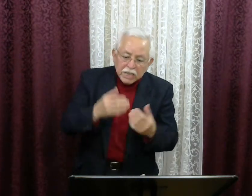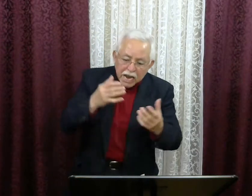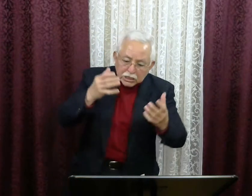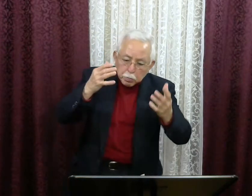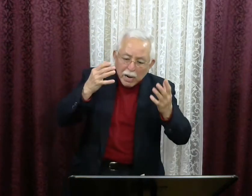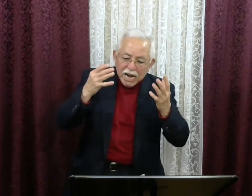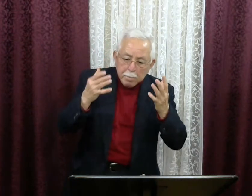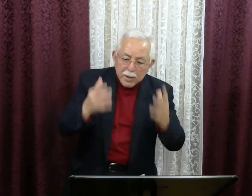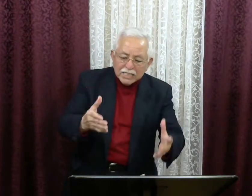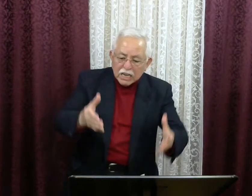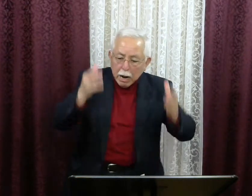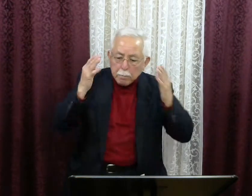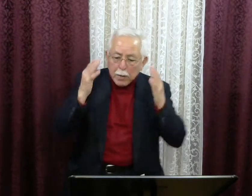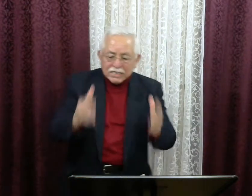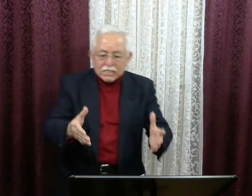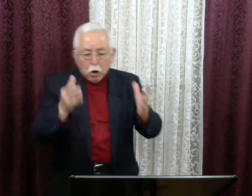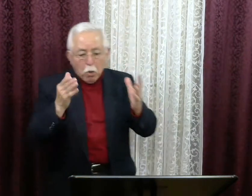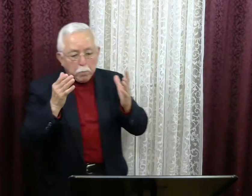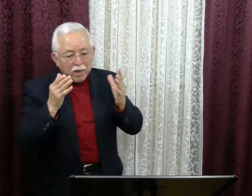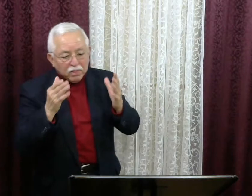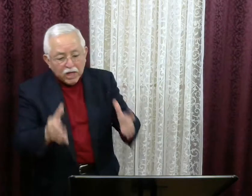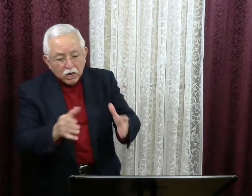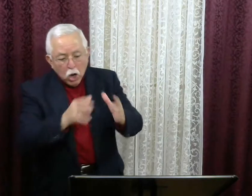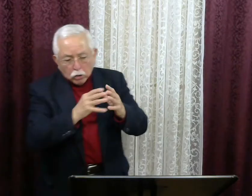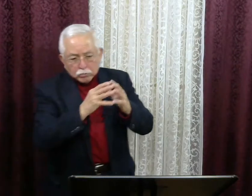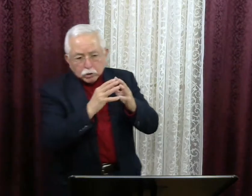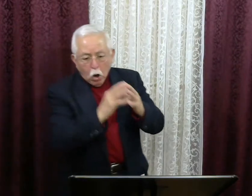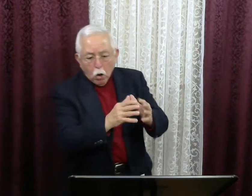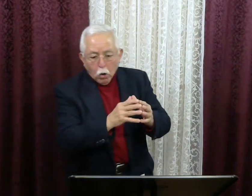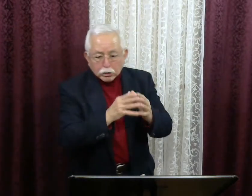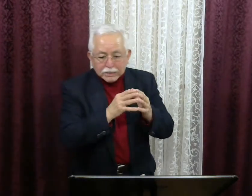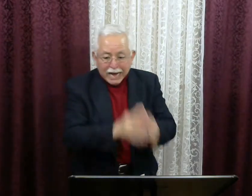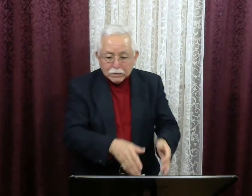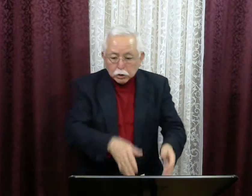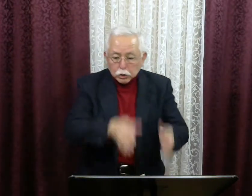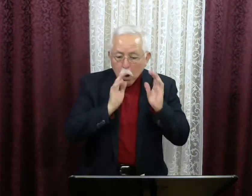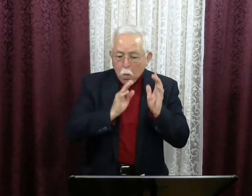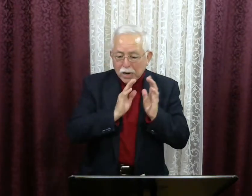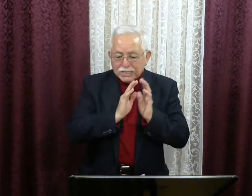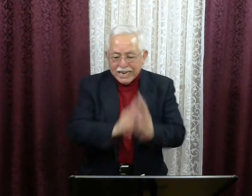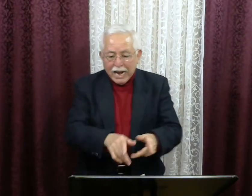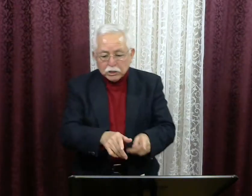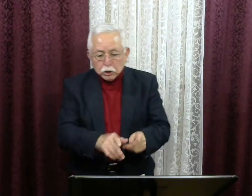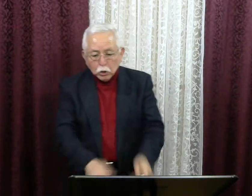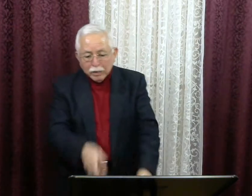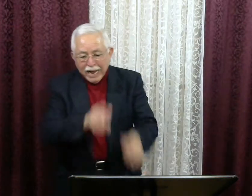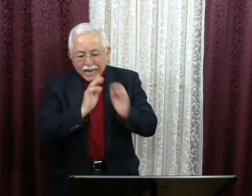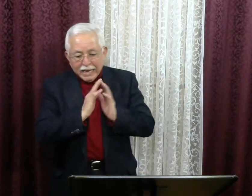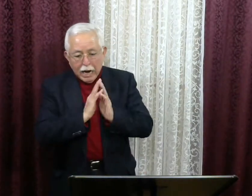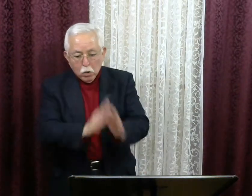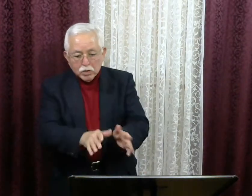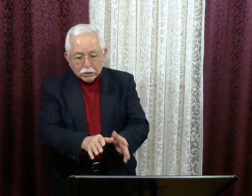Seas plenamente capaces de comprender con todos los santos cuál sea la anchura y la longitud y